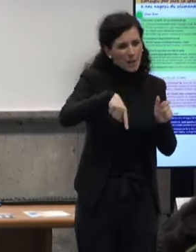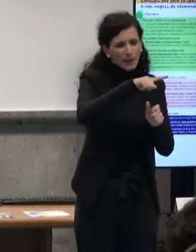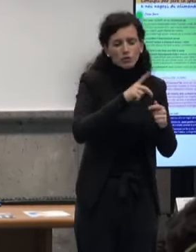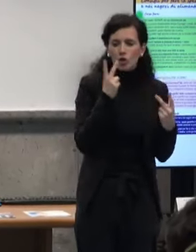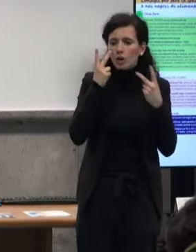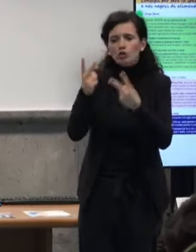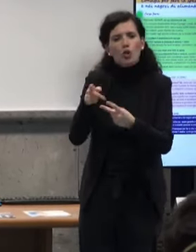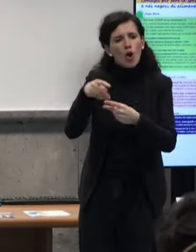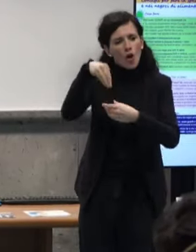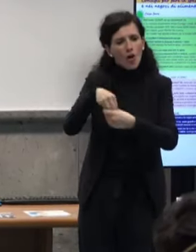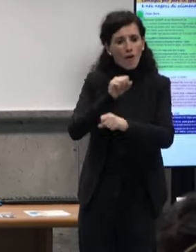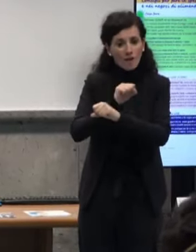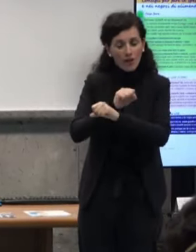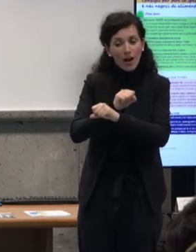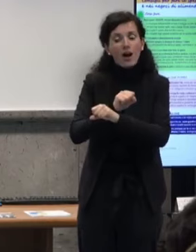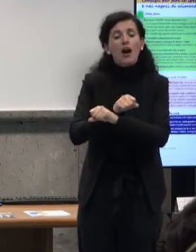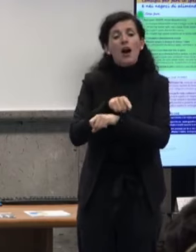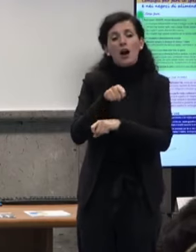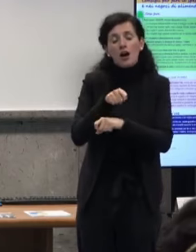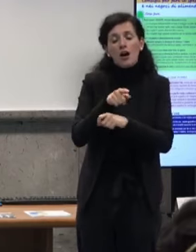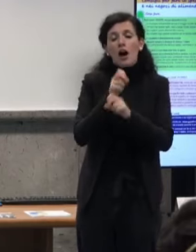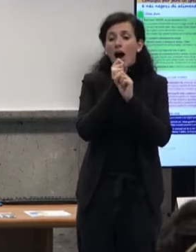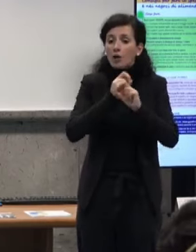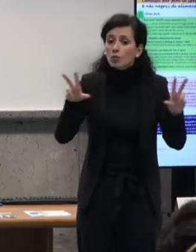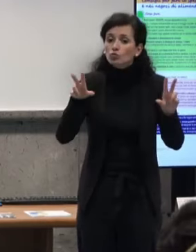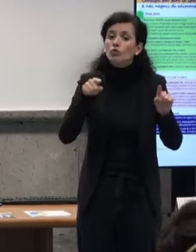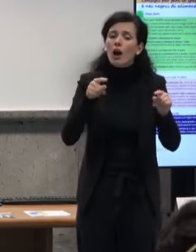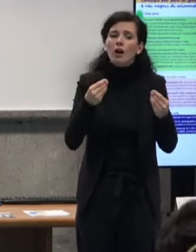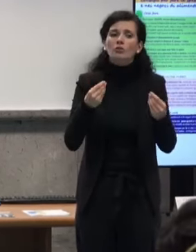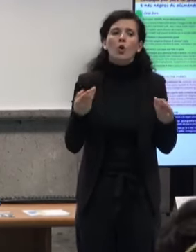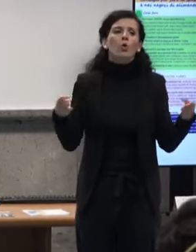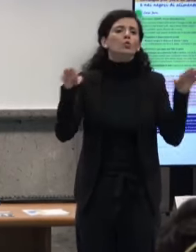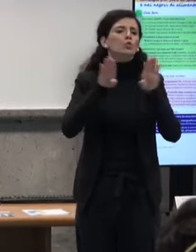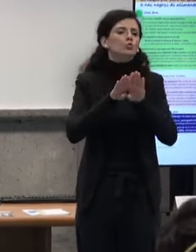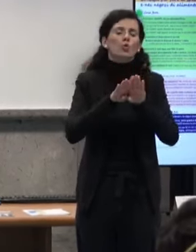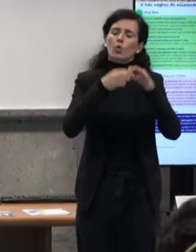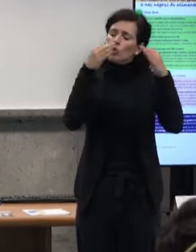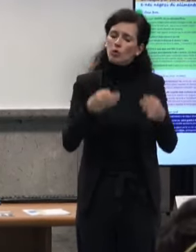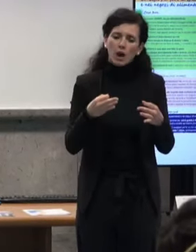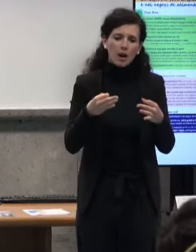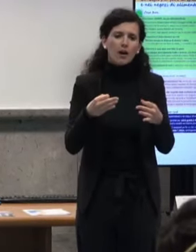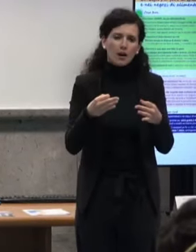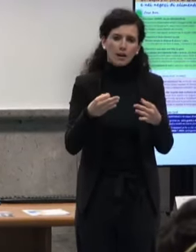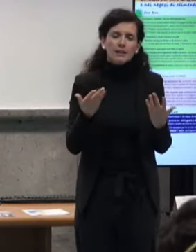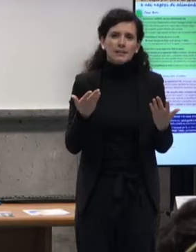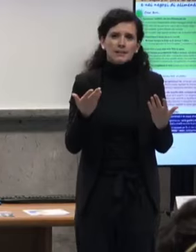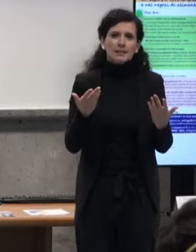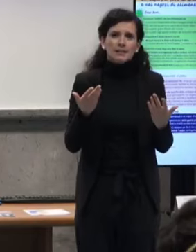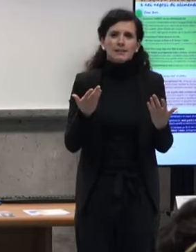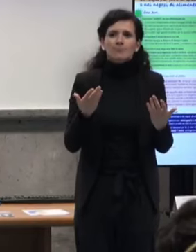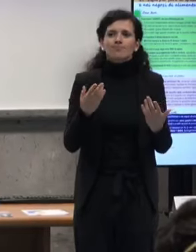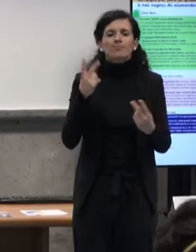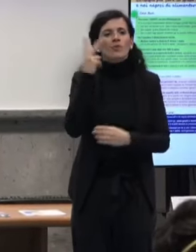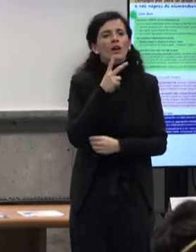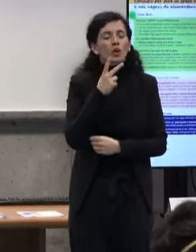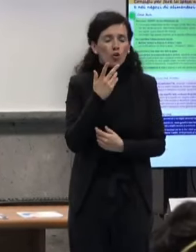propri parenti però questo era stato annunciato come chiusura totale di tutte le ipotesi che sa è molto difficile a